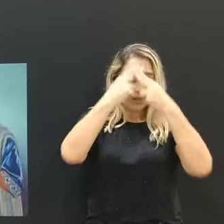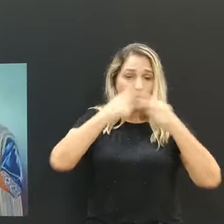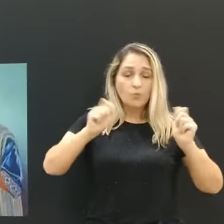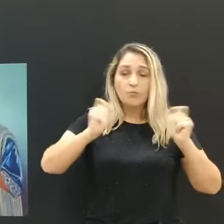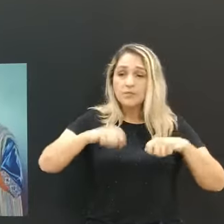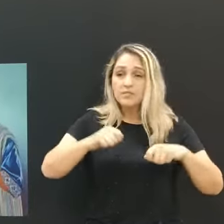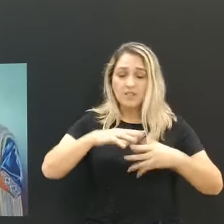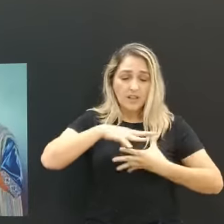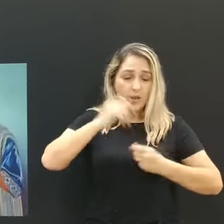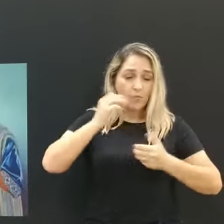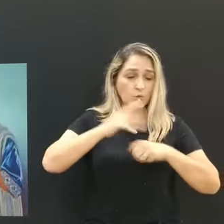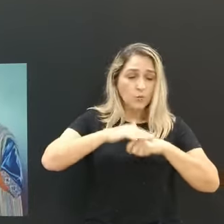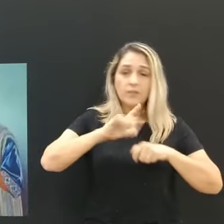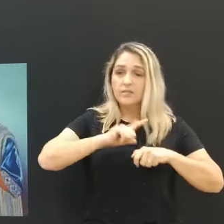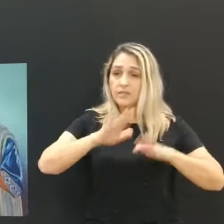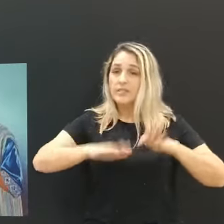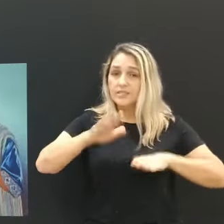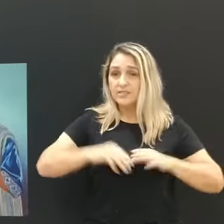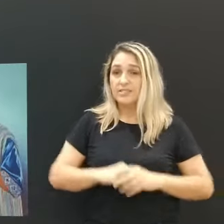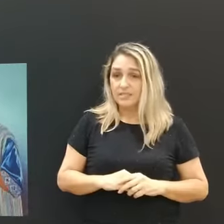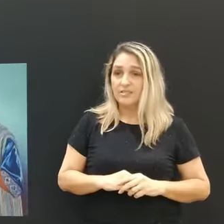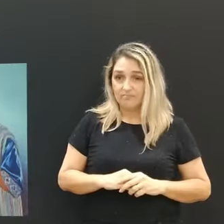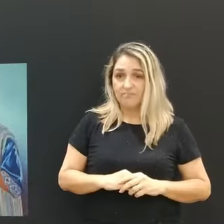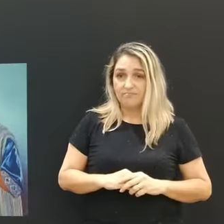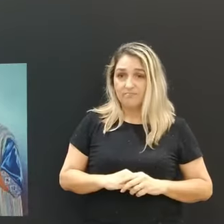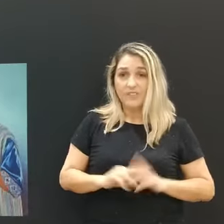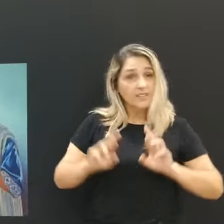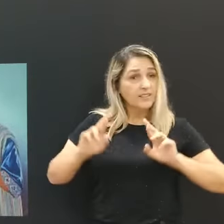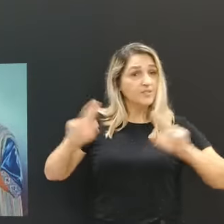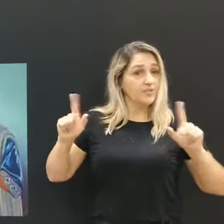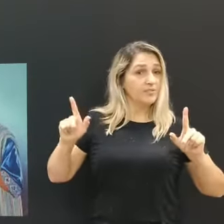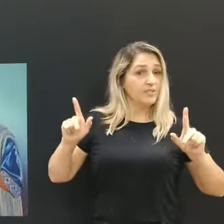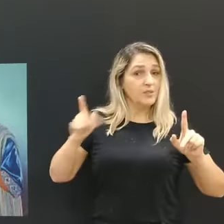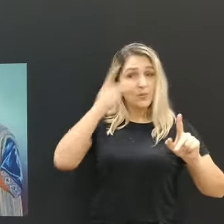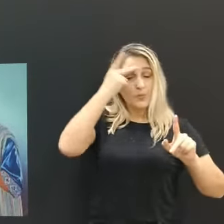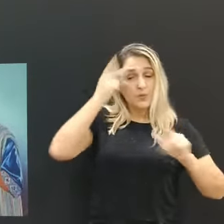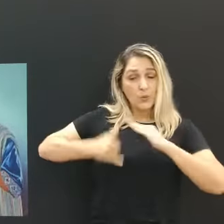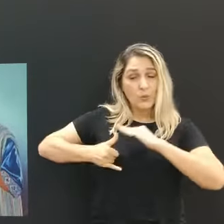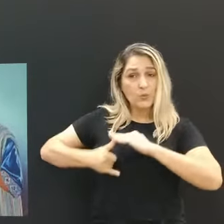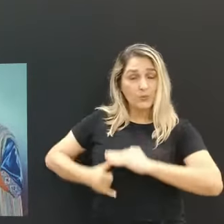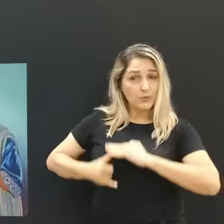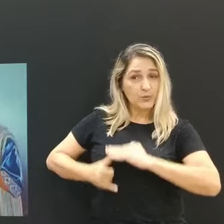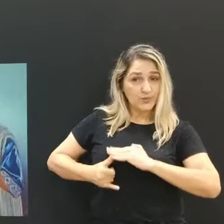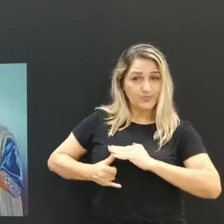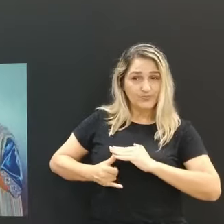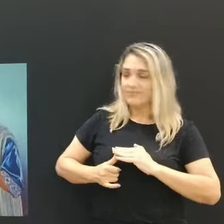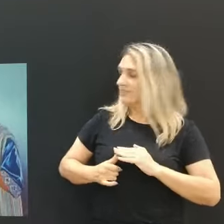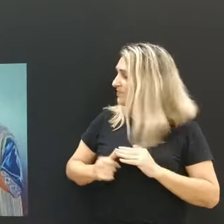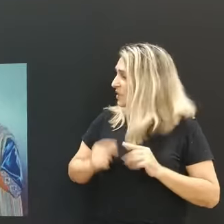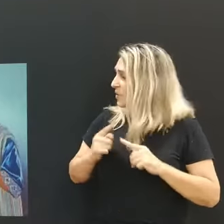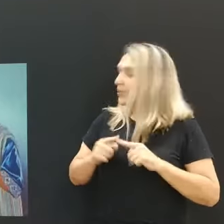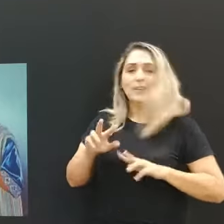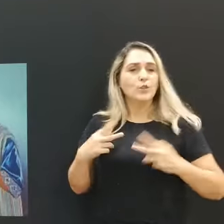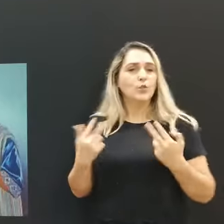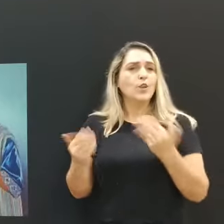coração simples, um coração que precisa de Deus, precisa de conserto com o Senhor constantemente. Há uma diferença bem grande. O